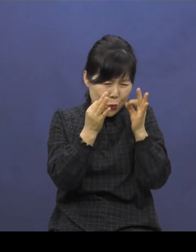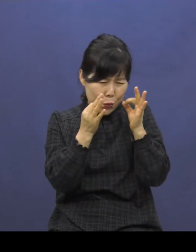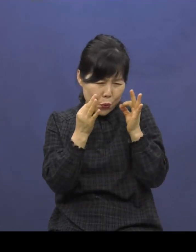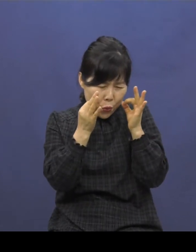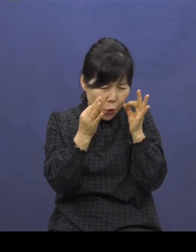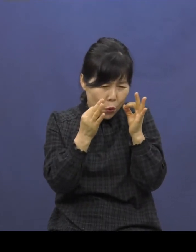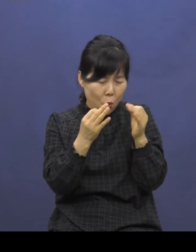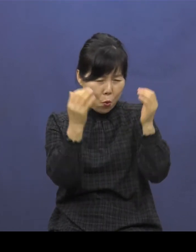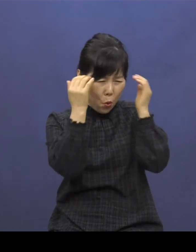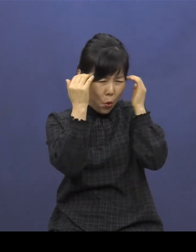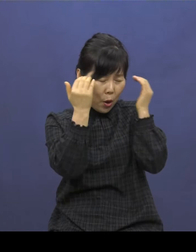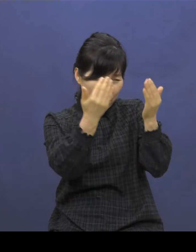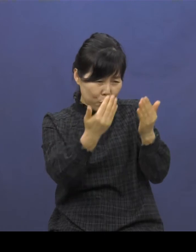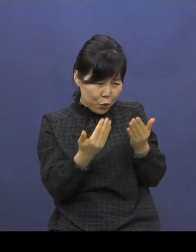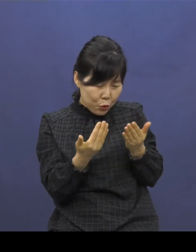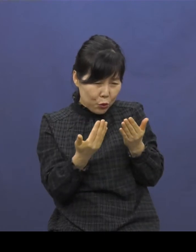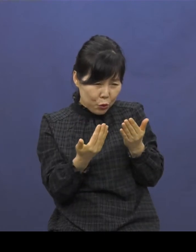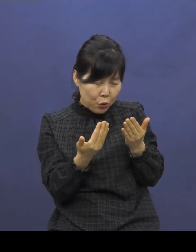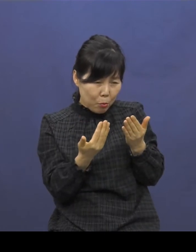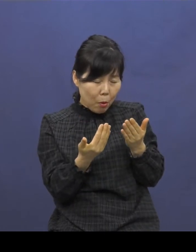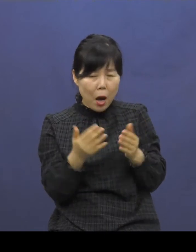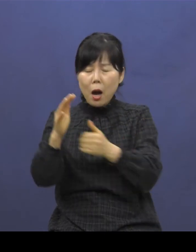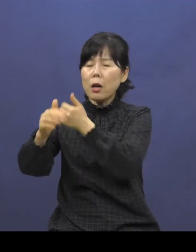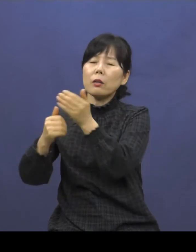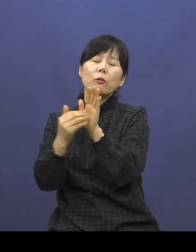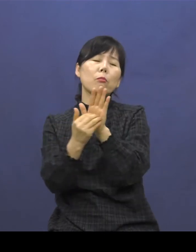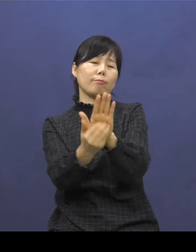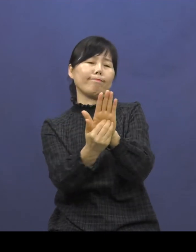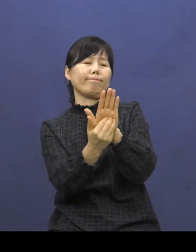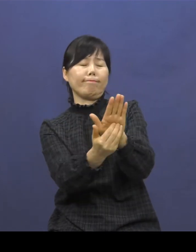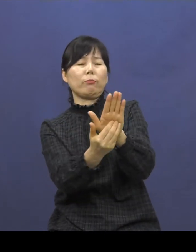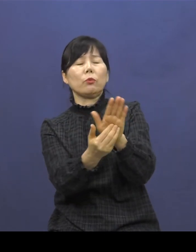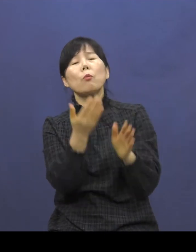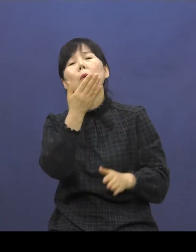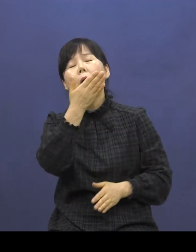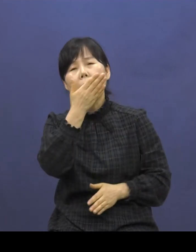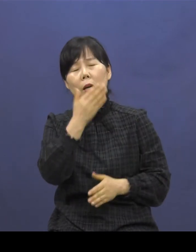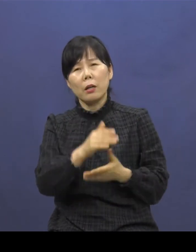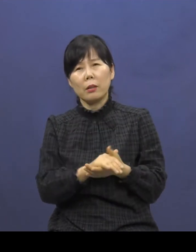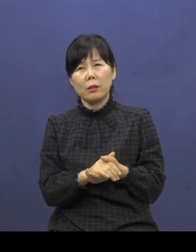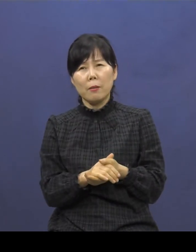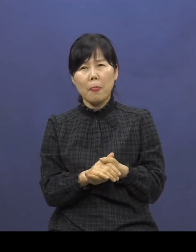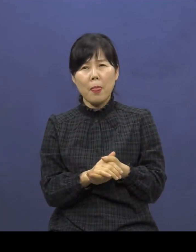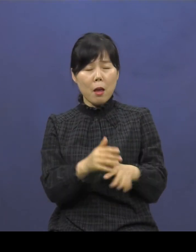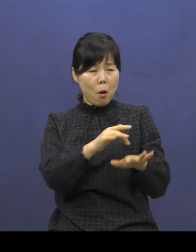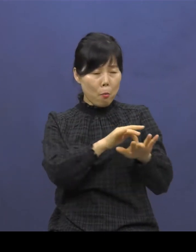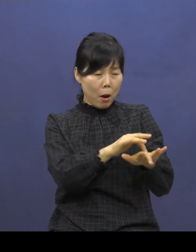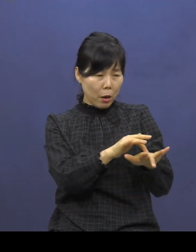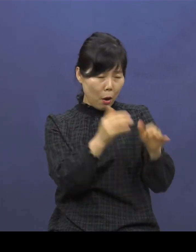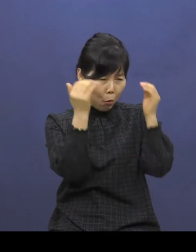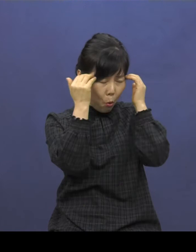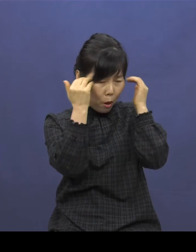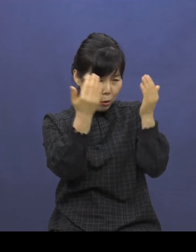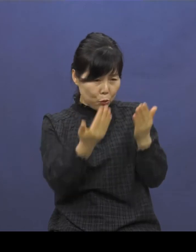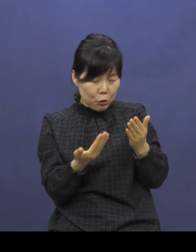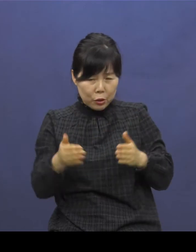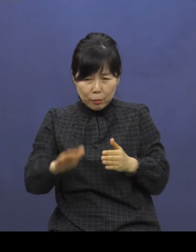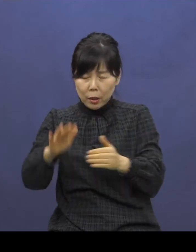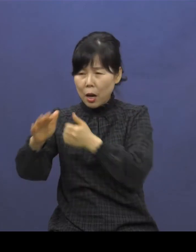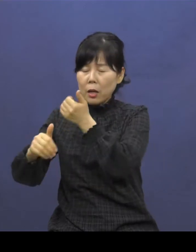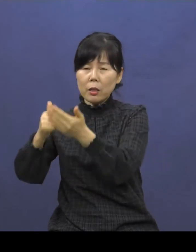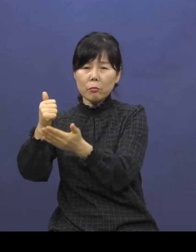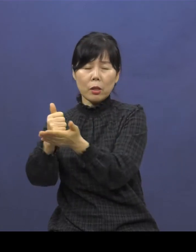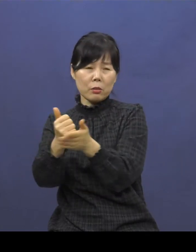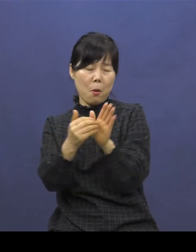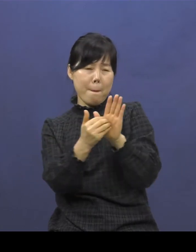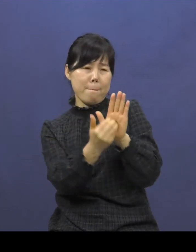주려고 해도요 우리 하나님이 다 막으실 수 있다는 겁니다. 마귀가, 죄가 우리한테 아무리 고난을 줘도 우리